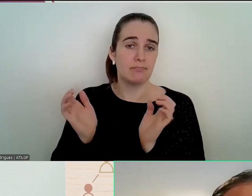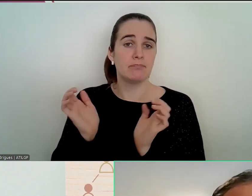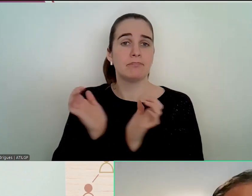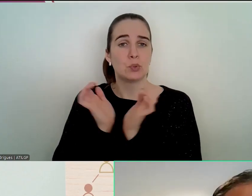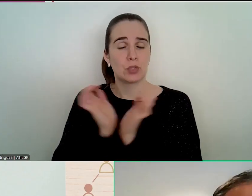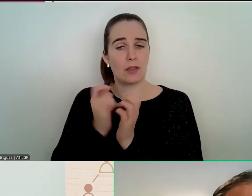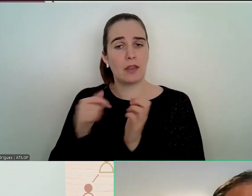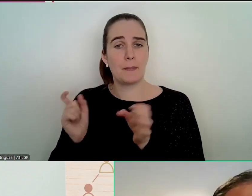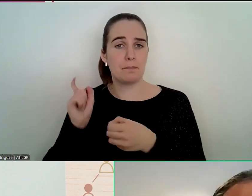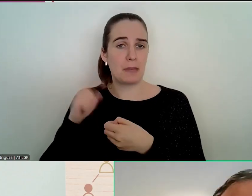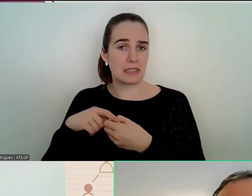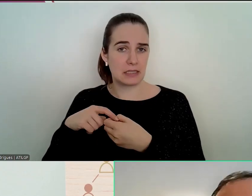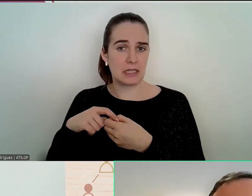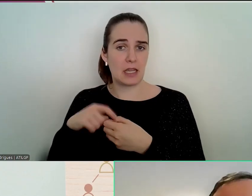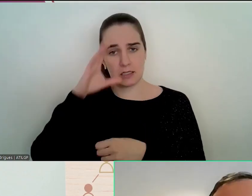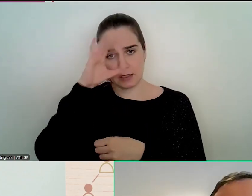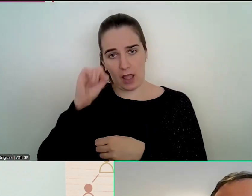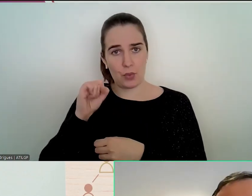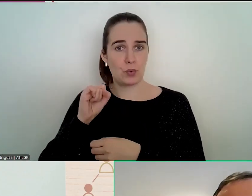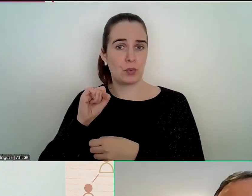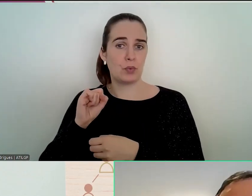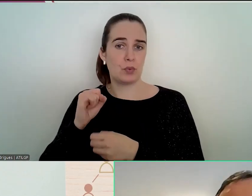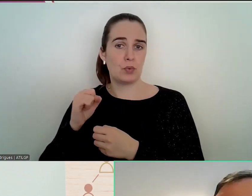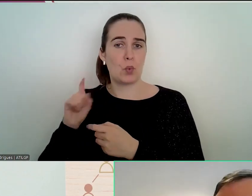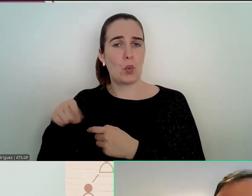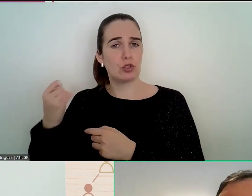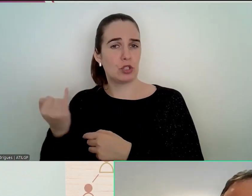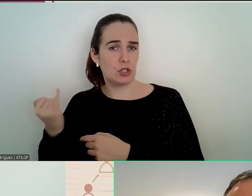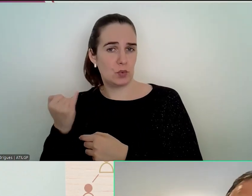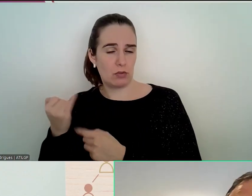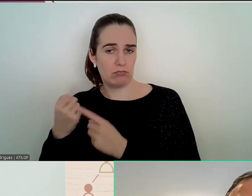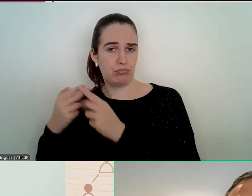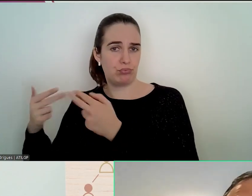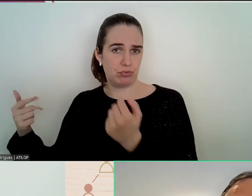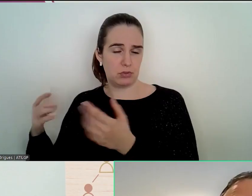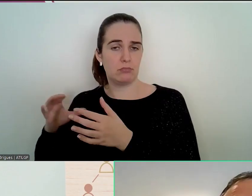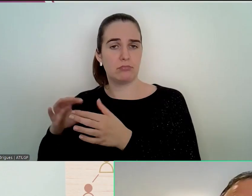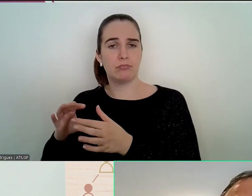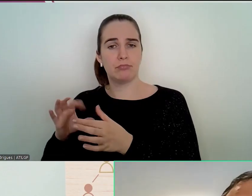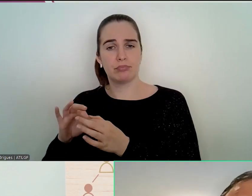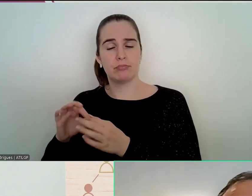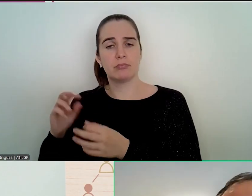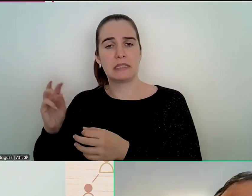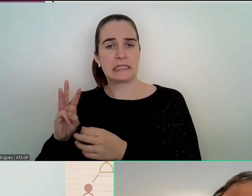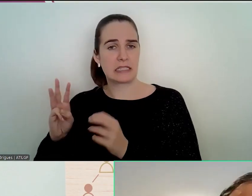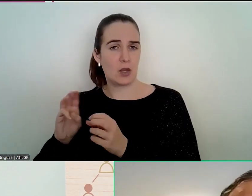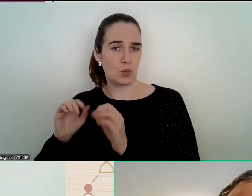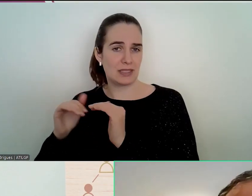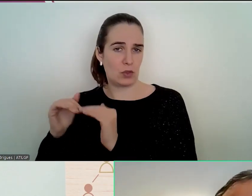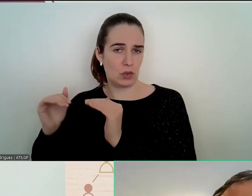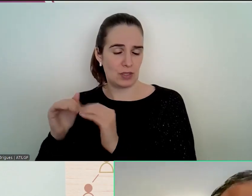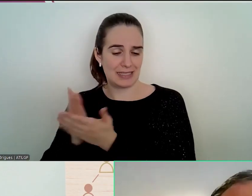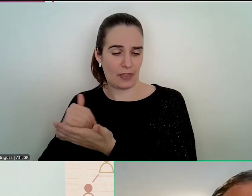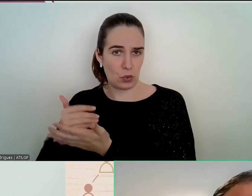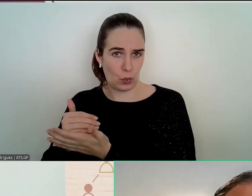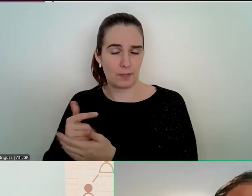parceria do Estado com um conjunto de entidades e organizações do terceiro setor, não é? E, portanto, transferindo